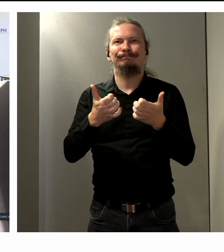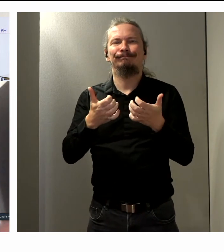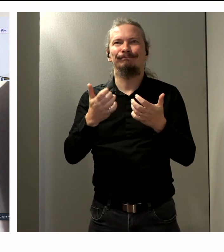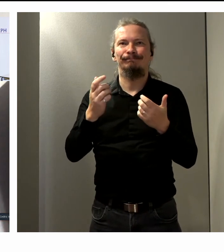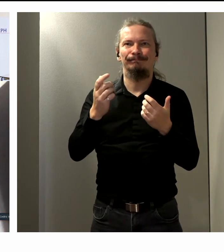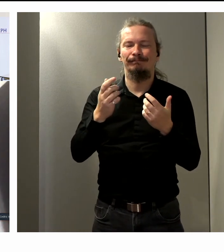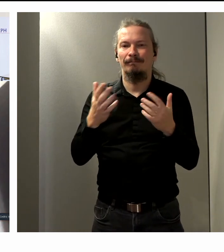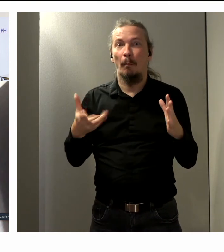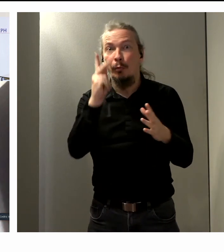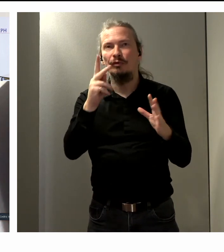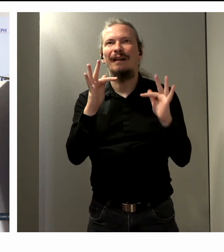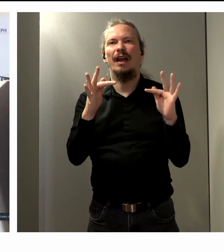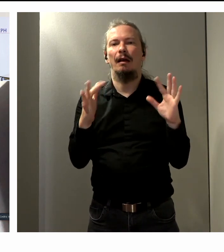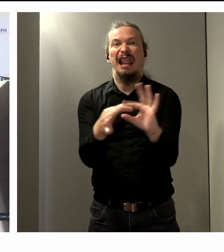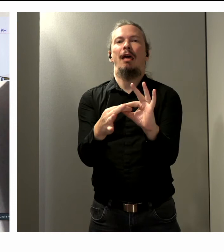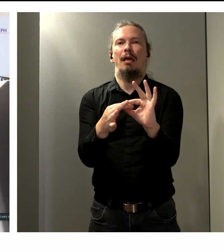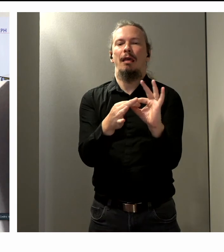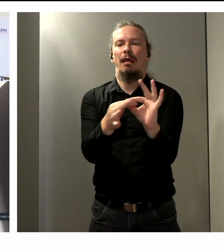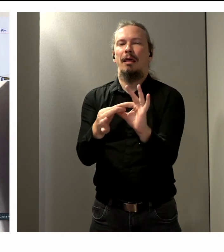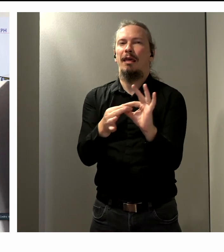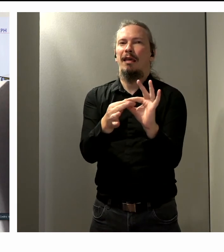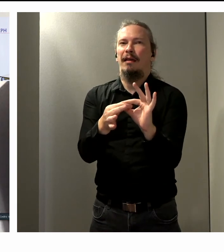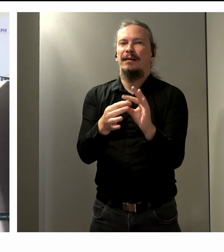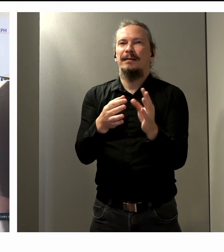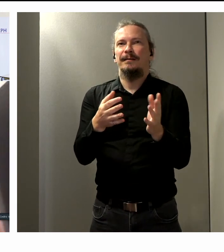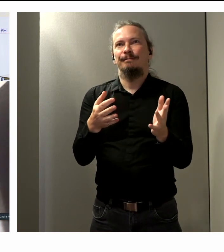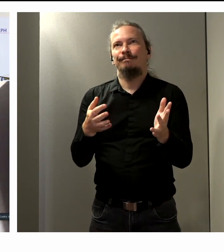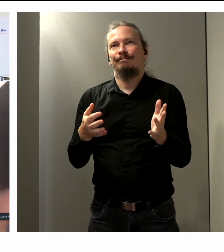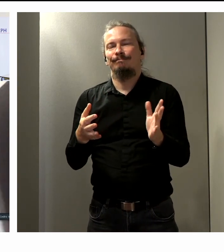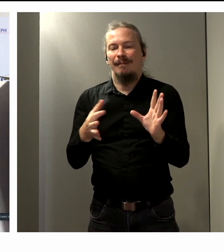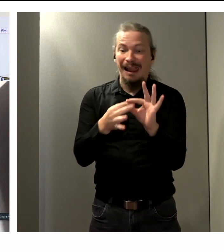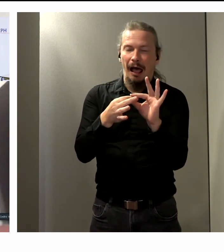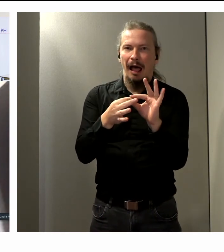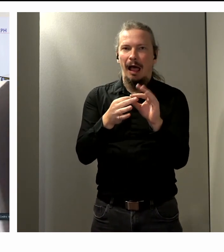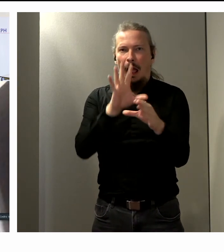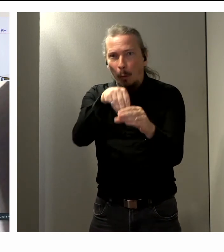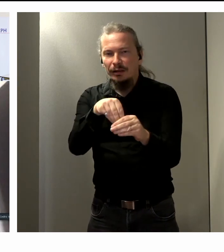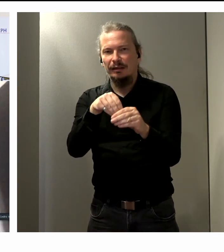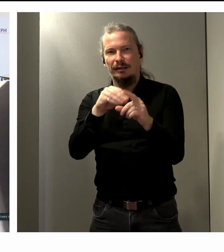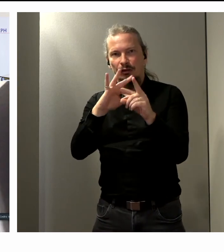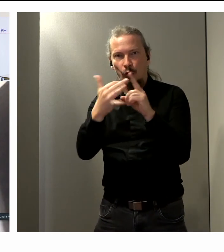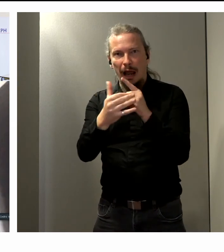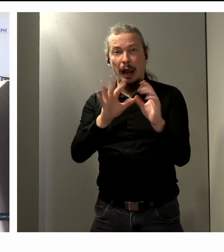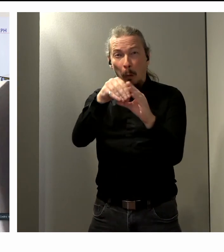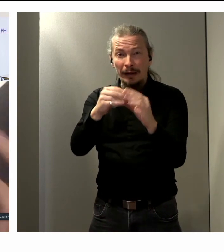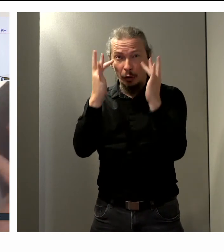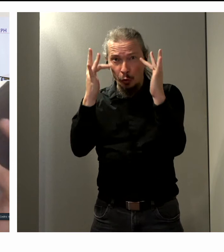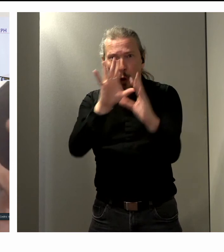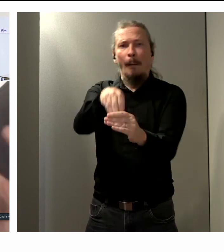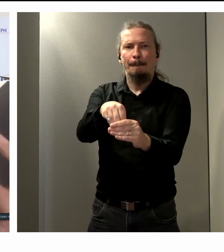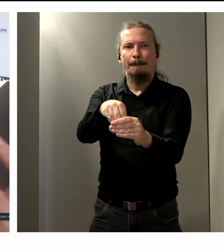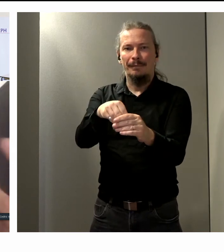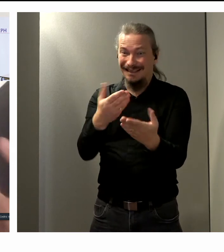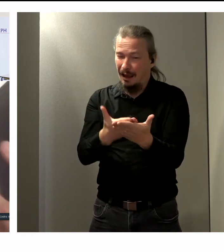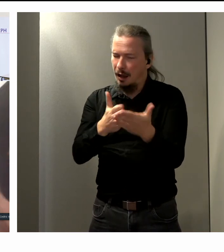lien, beaucoup plus dans le lien et dans le social et dans le culturel qu'il est important de voir.